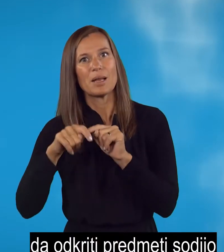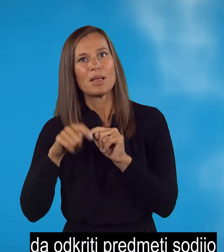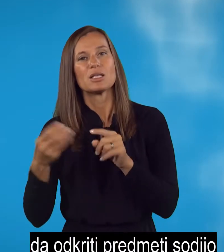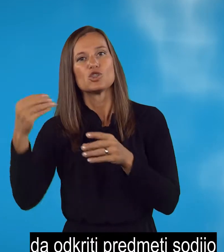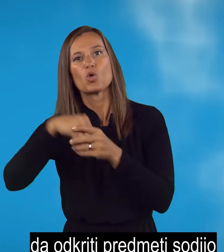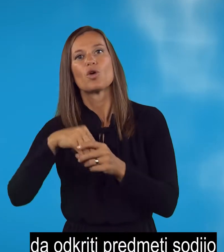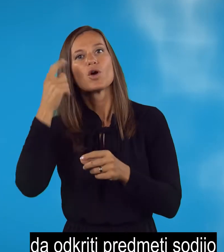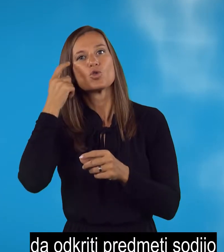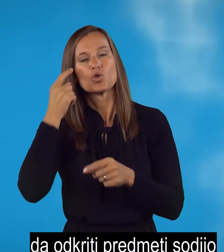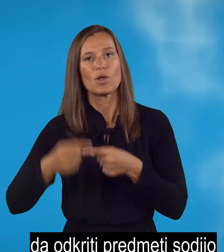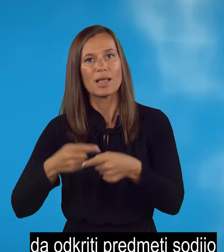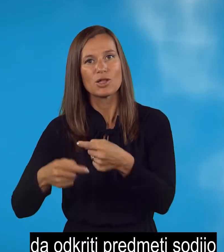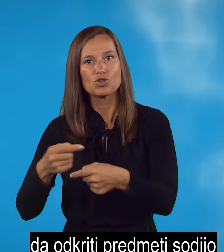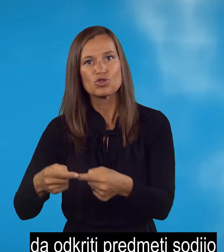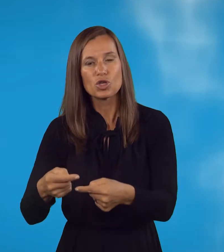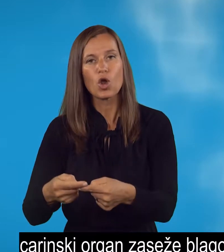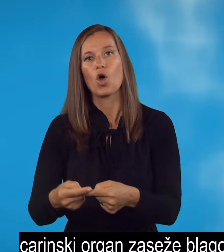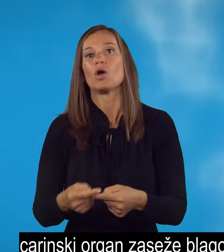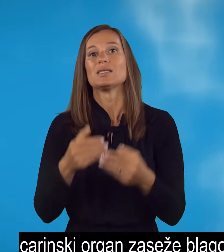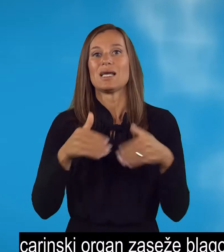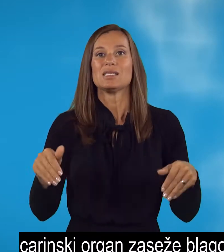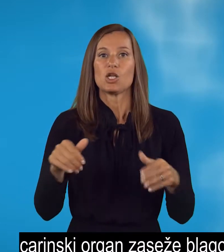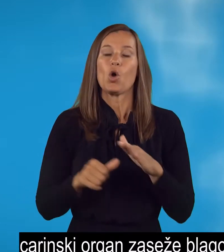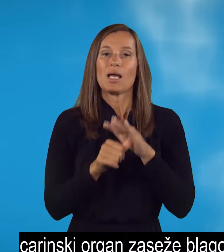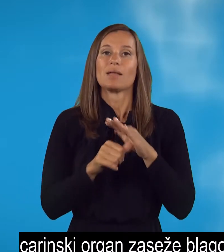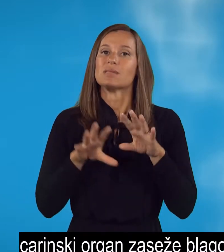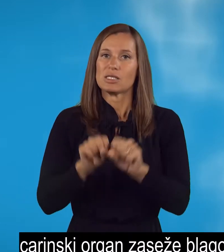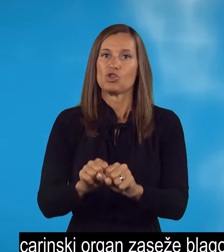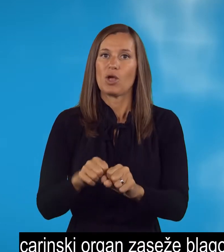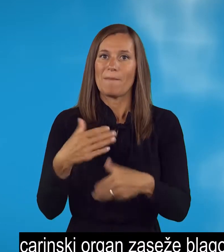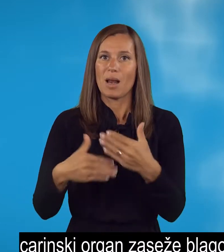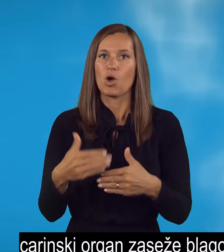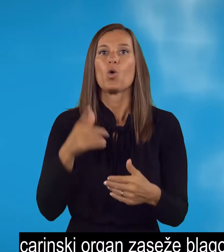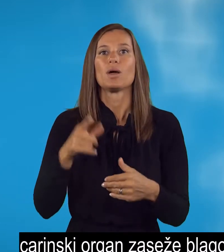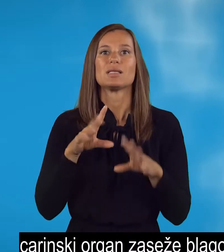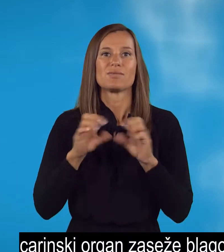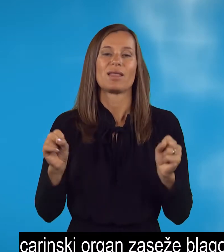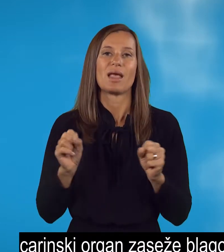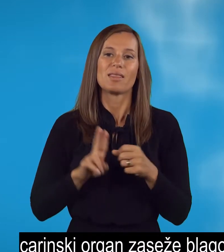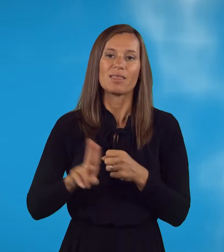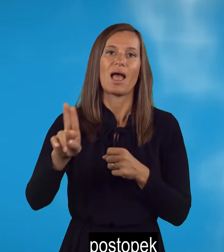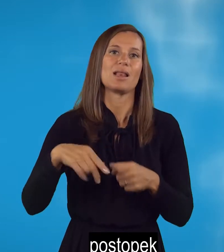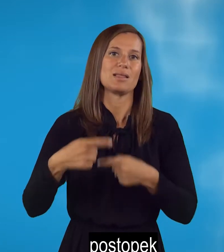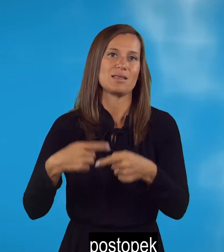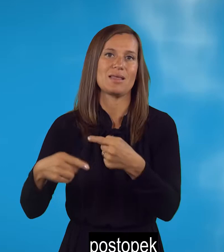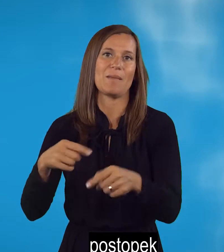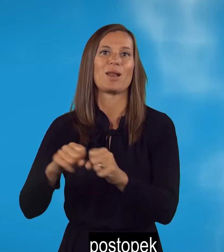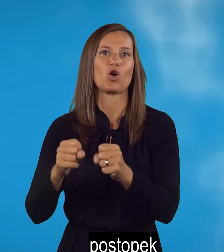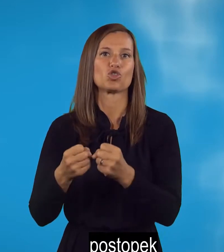kulturno dediščino, carinski organ zaseže blago in izvede nadaljnji prekrškovni postopek ali